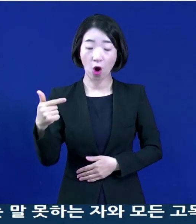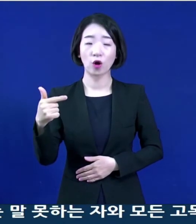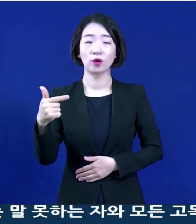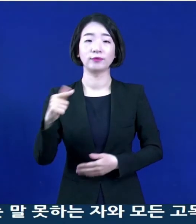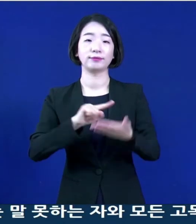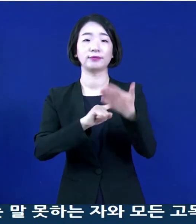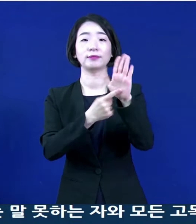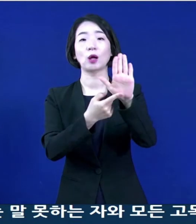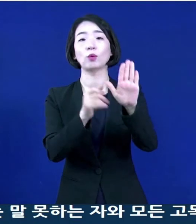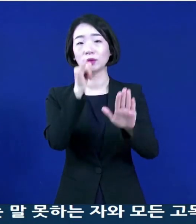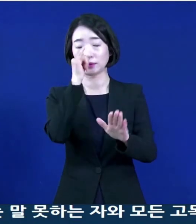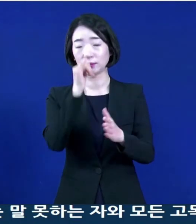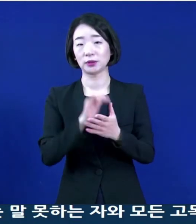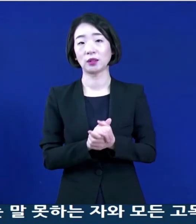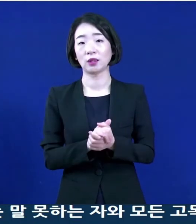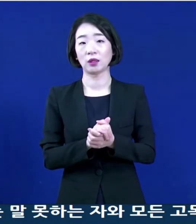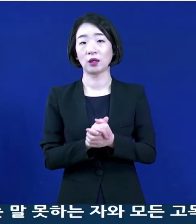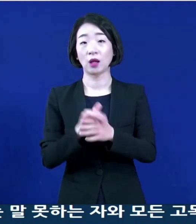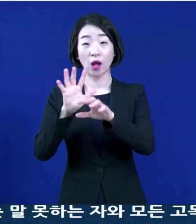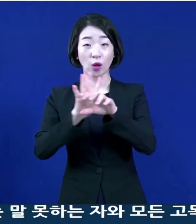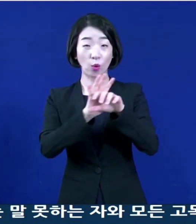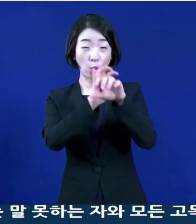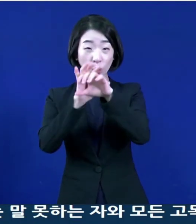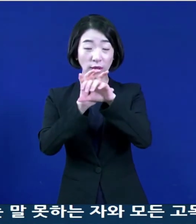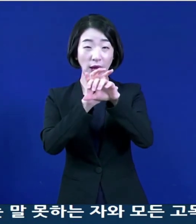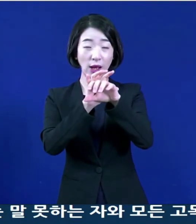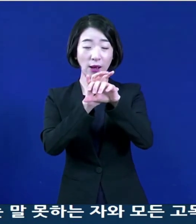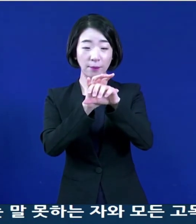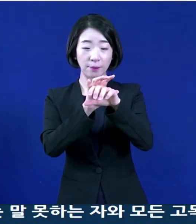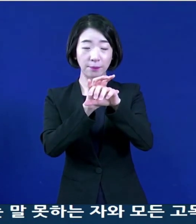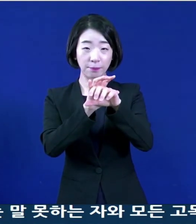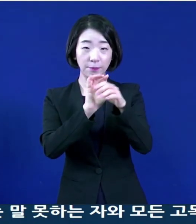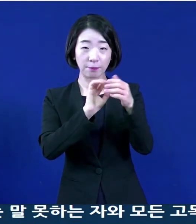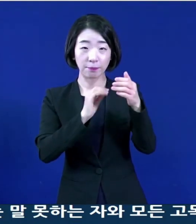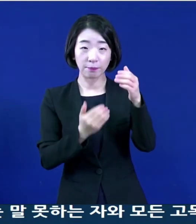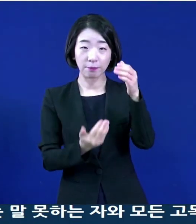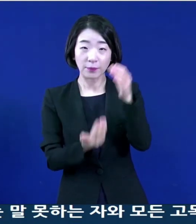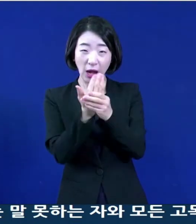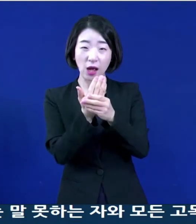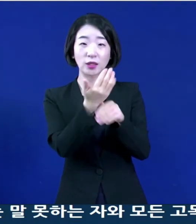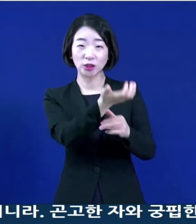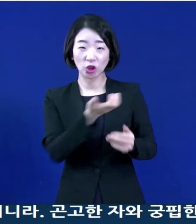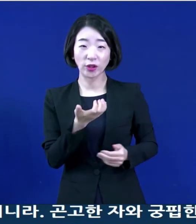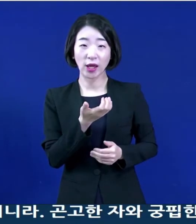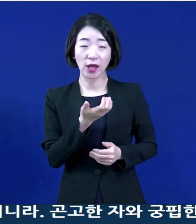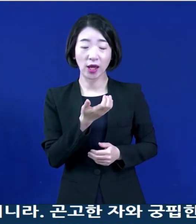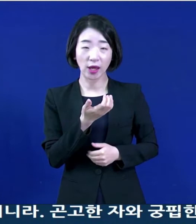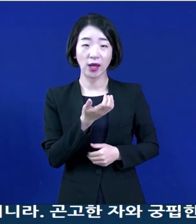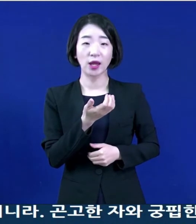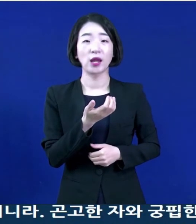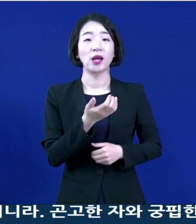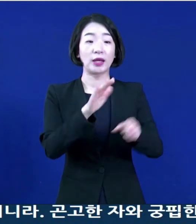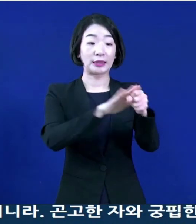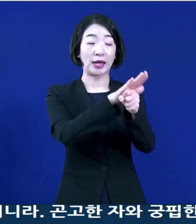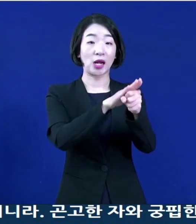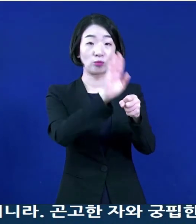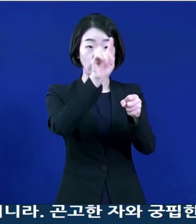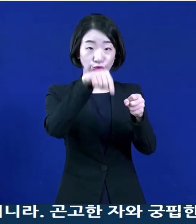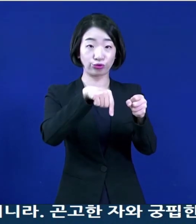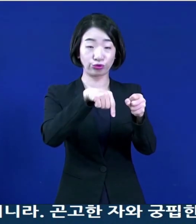코로나 터지기 전에 우리 사랑부에서 그런 일이 있었습니다. 사랑부의 모임 장소가 이 길을 건너편에